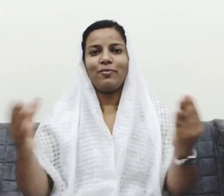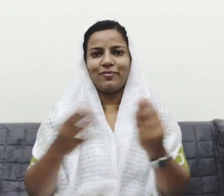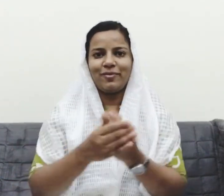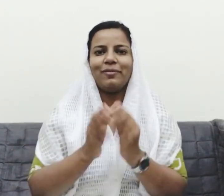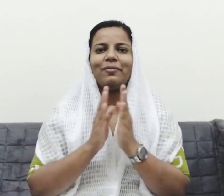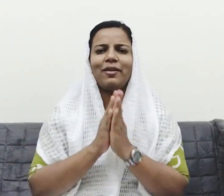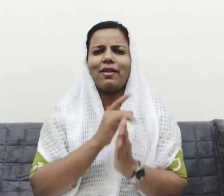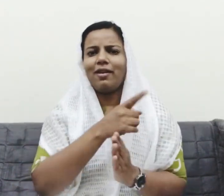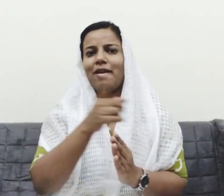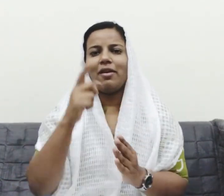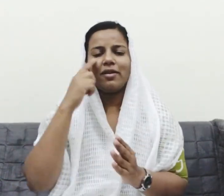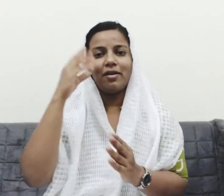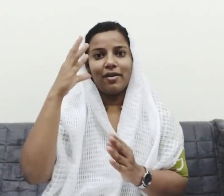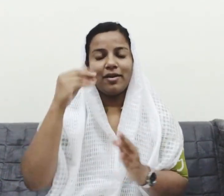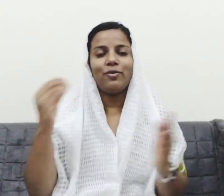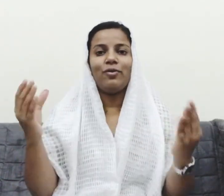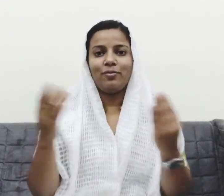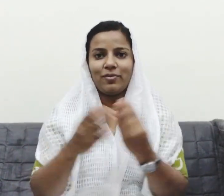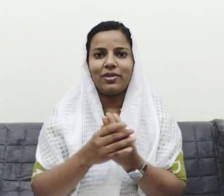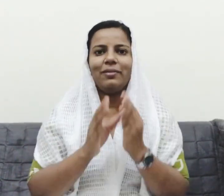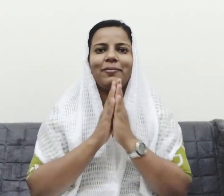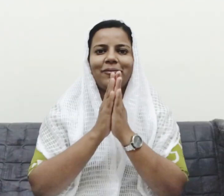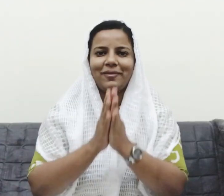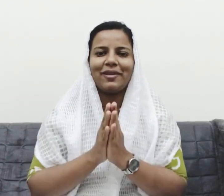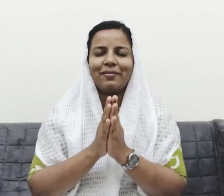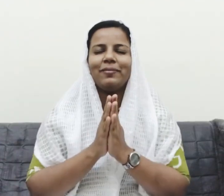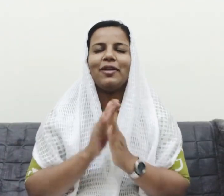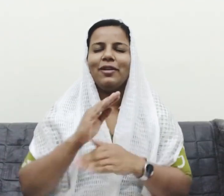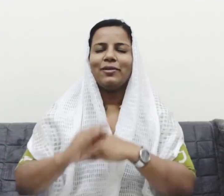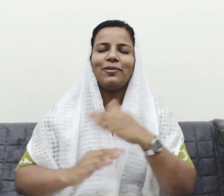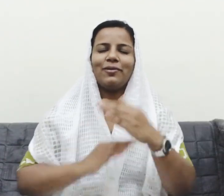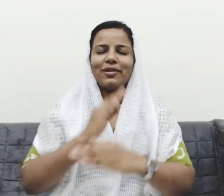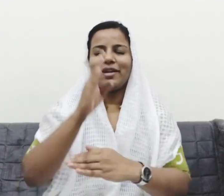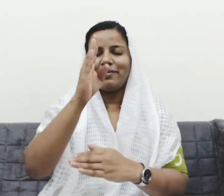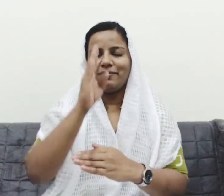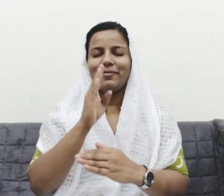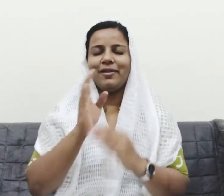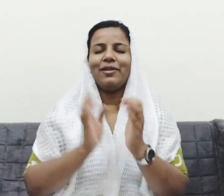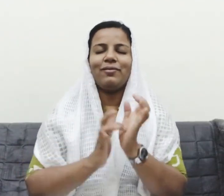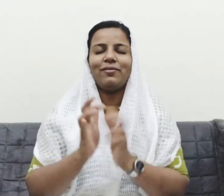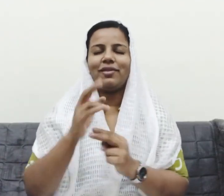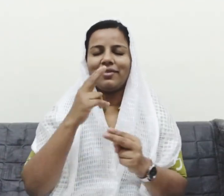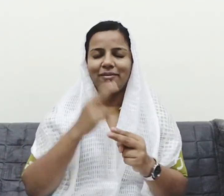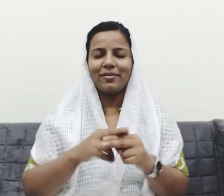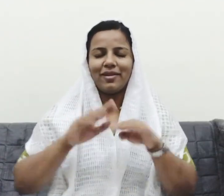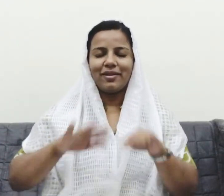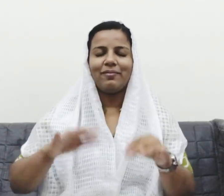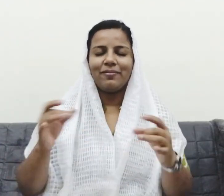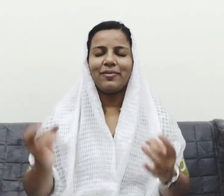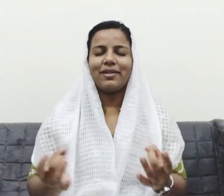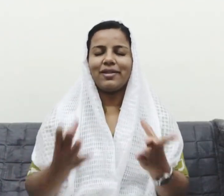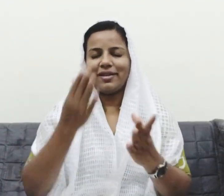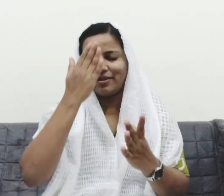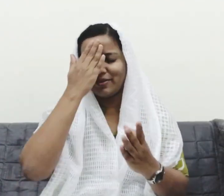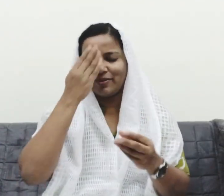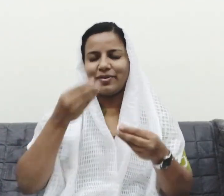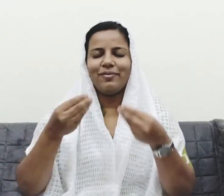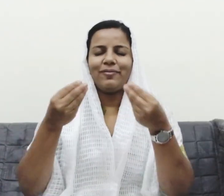നമുക്ക് ഒരുമിച്ച് പ്രാർത്ഥിക്കാം. എല്ലാവരുടെയും കണ്ണുകൾ അടഞ്ഞിരിക്കുമ്പോൾ നമ്മൾ ഒരുമിച്ച് പ്രാർത്ഥിക്കാൻ പോകും. ഞങ്ങളുടെ സ്വർഗീയപ്പ യേശു ക്രിസ്തുവിന്റെ നാമത്തിൽ ഈ പ്രഭാതത്തിനായിട്ട് ഞങ്ങൾ സ്തോത്രം